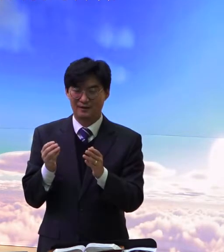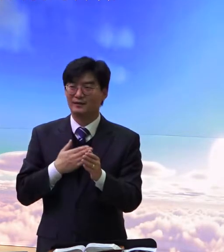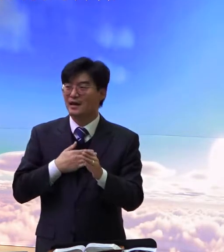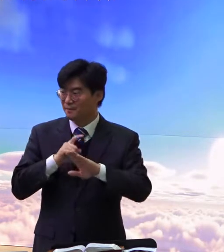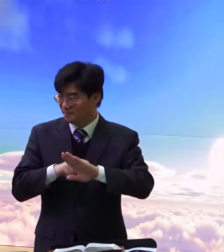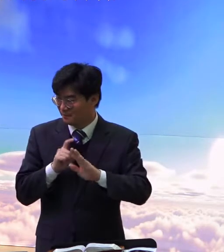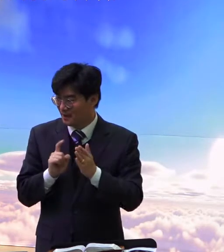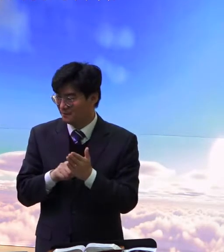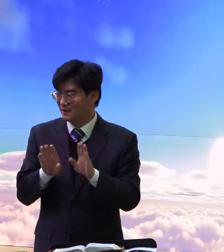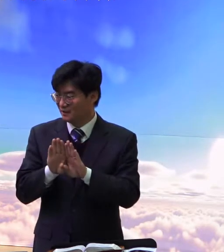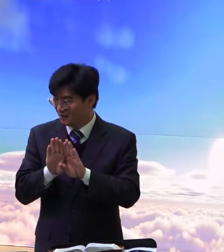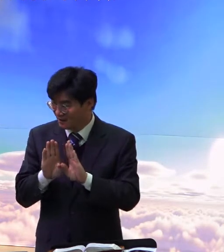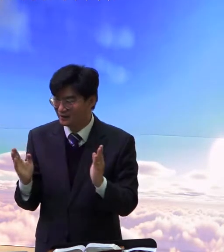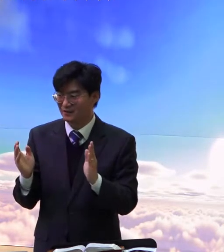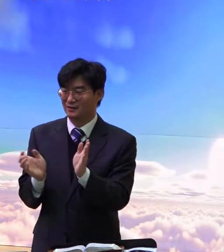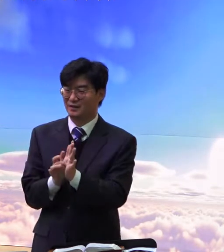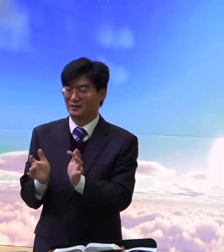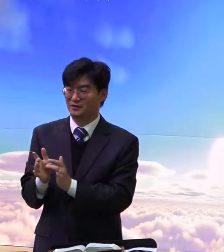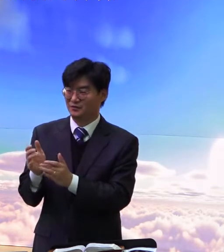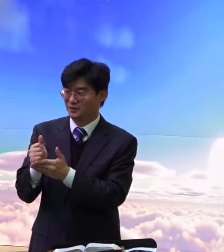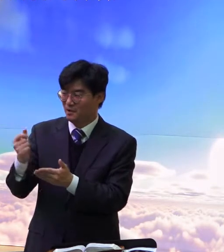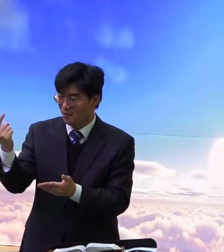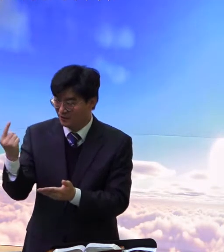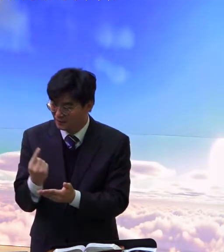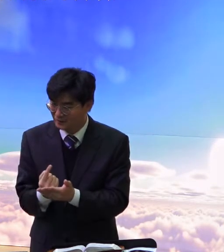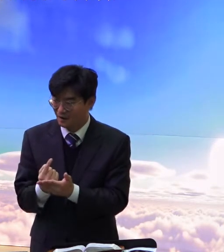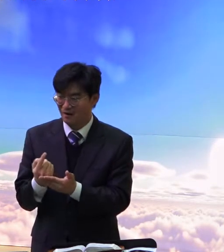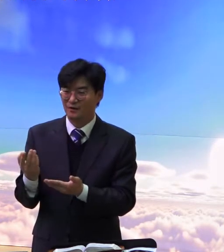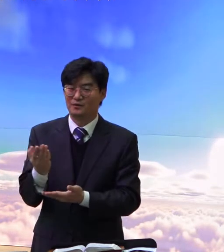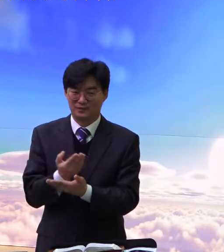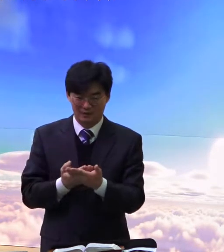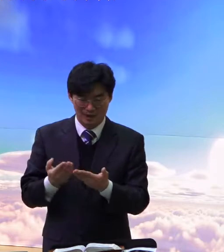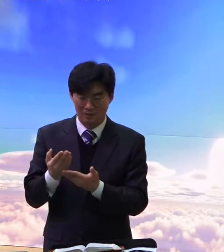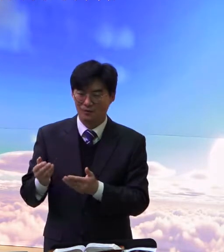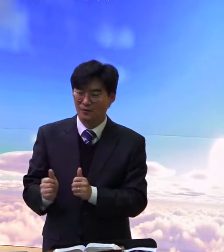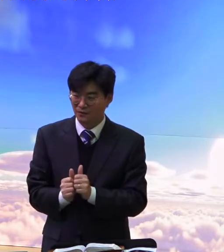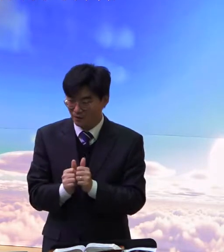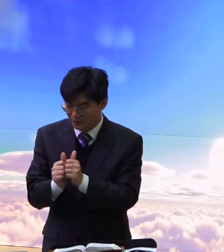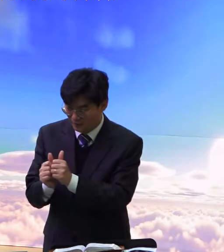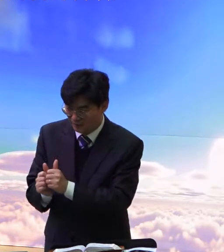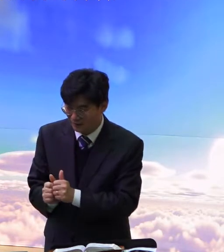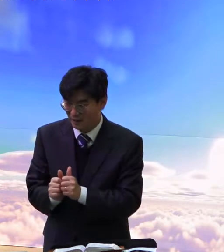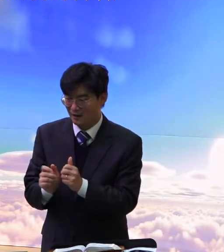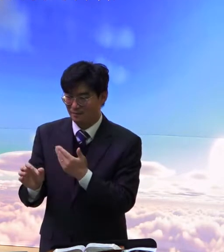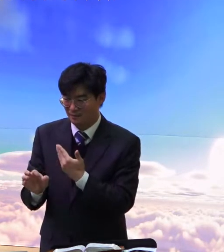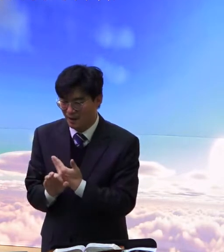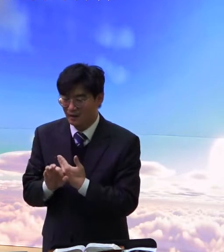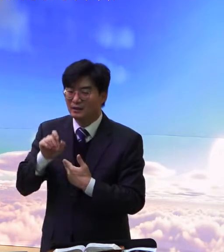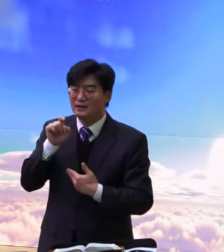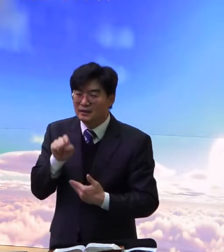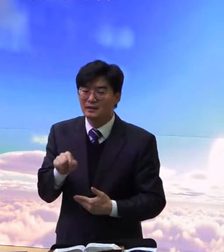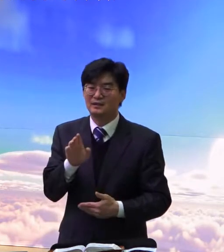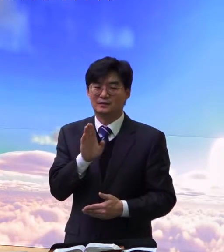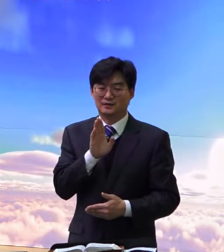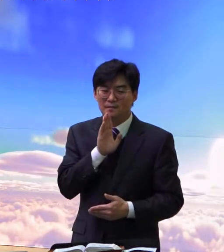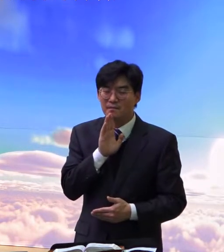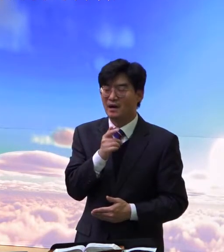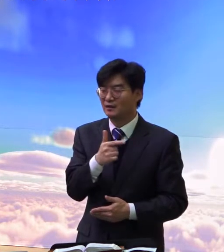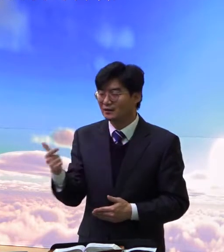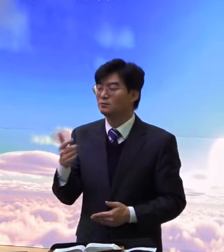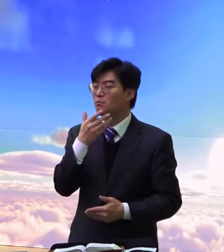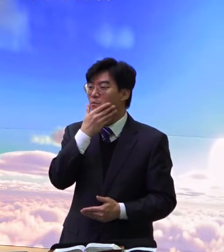자리가 되어서 예수님이 임하시고 그렇게 예수님과 살아간다면 이것보다 더 큰 복은 없을 것입니다.